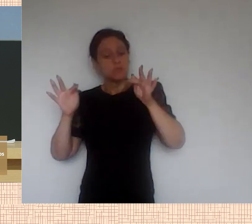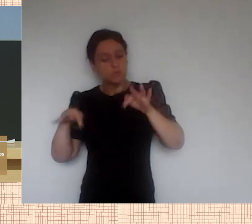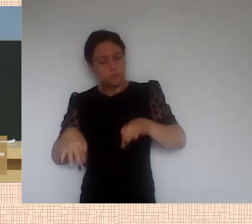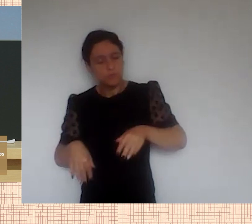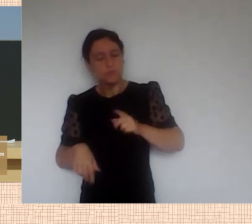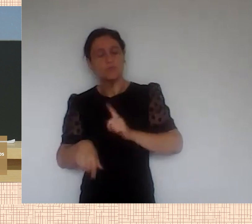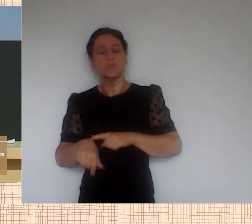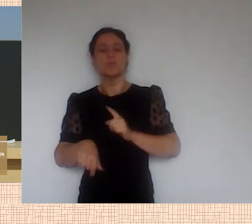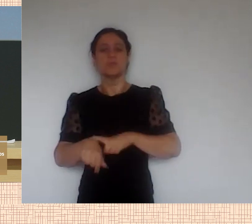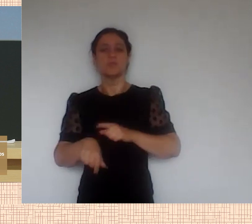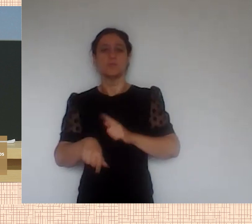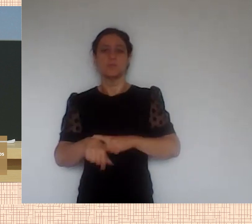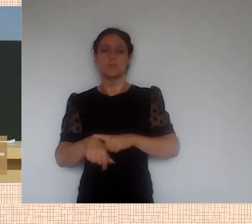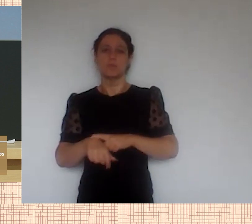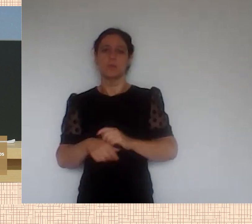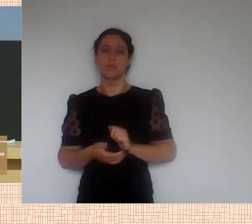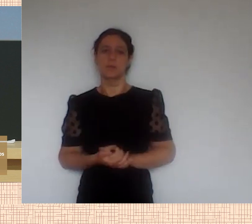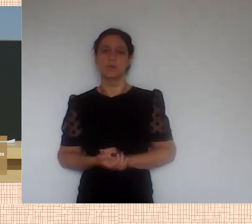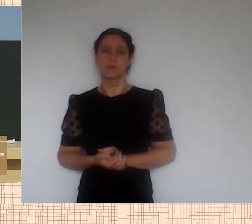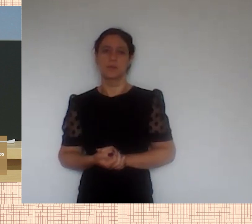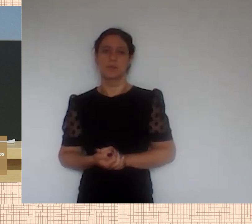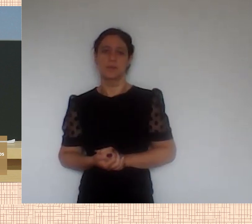nós chegou a aurora.